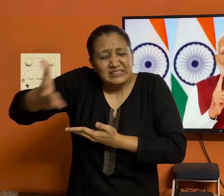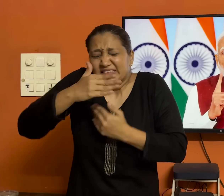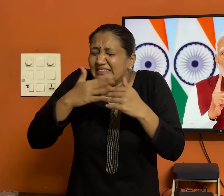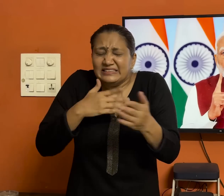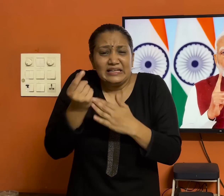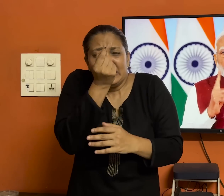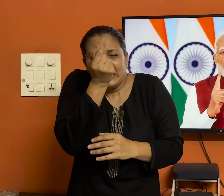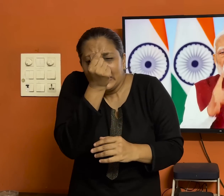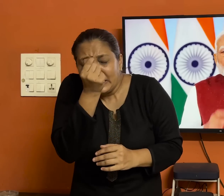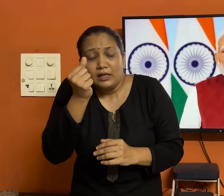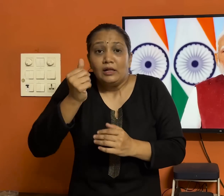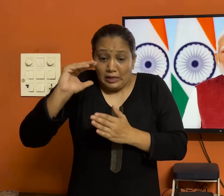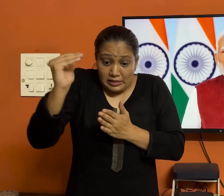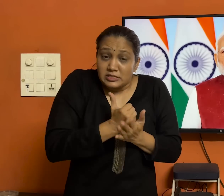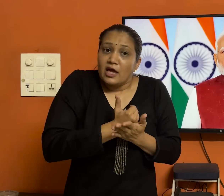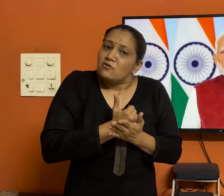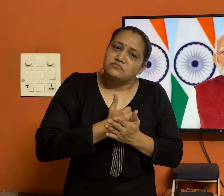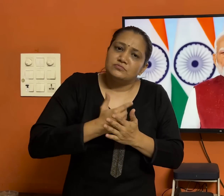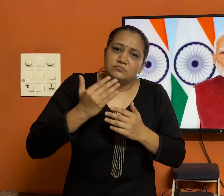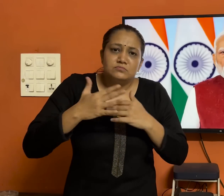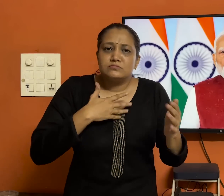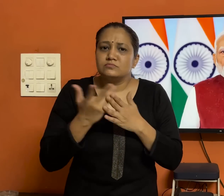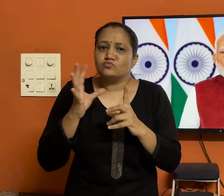किसी भी खतरे से बचाने के लिए